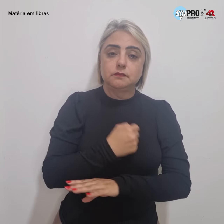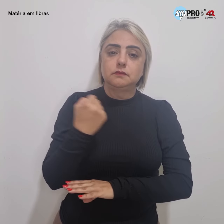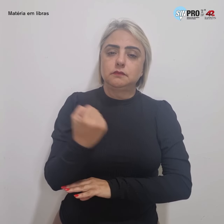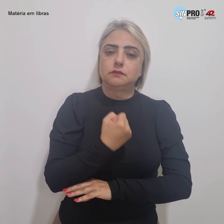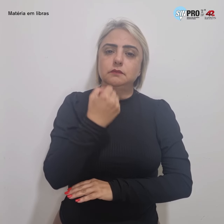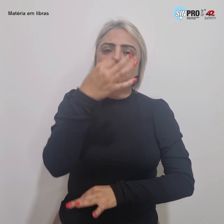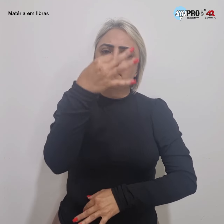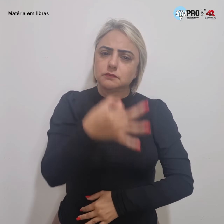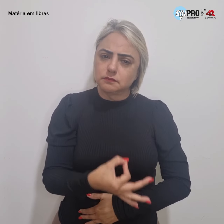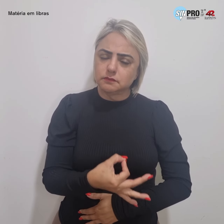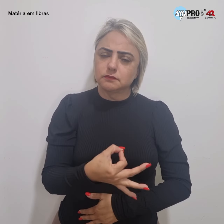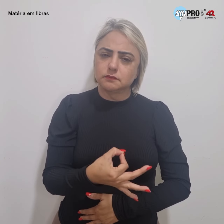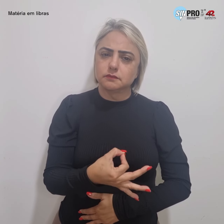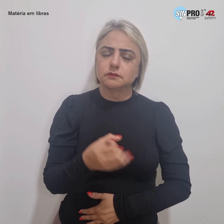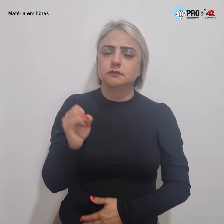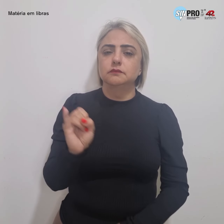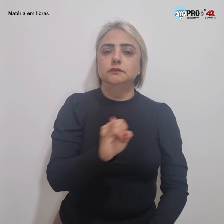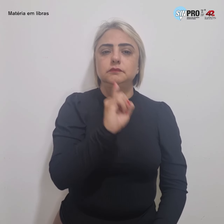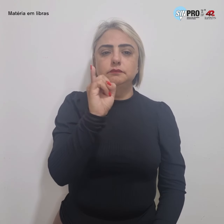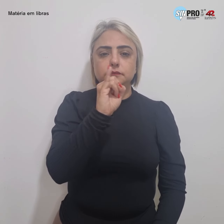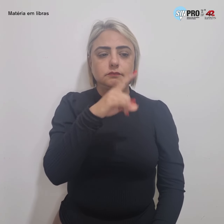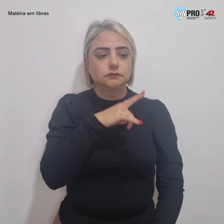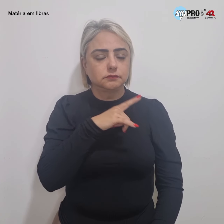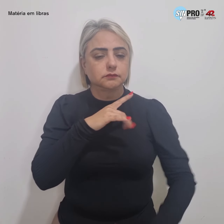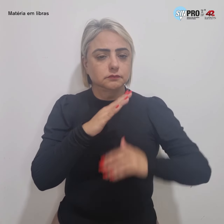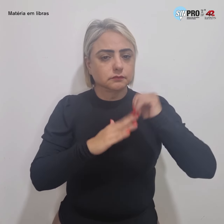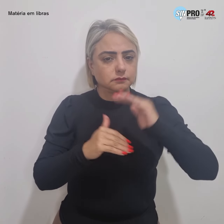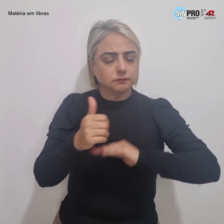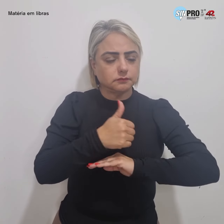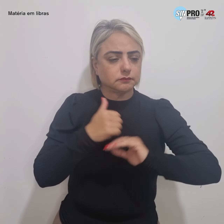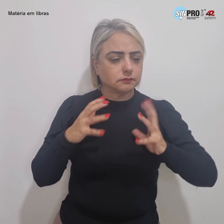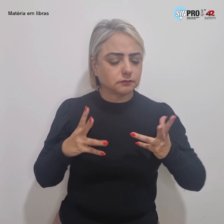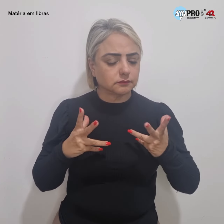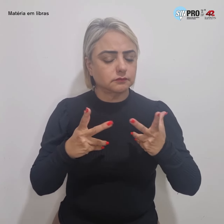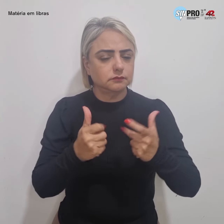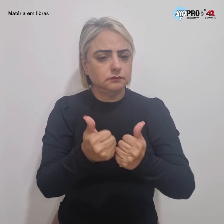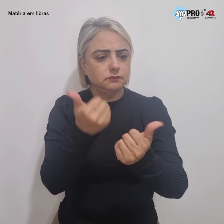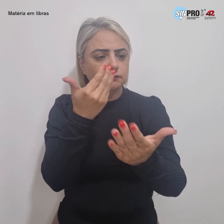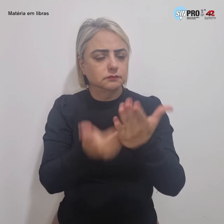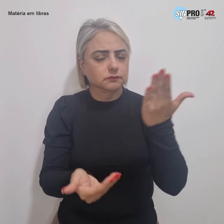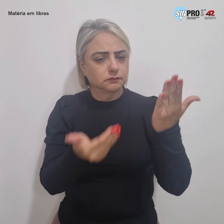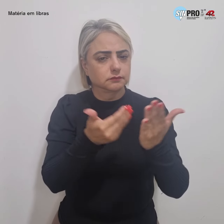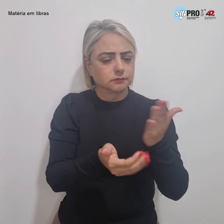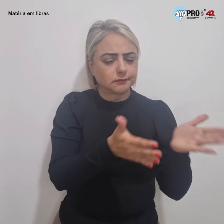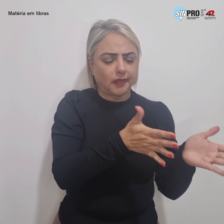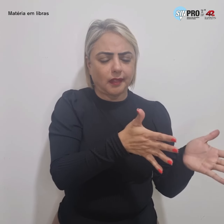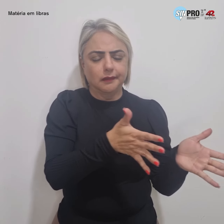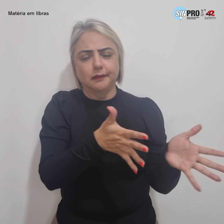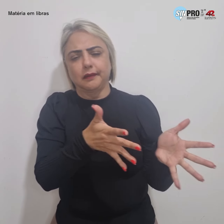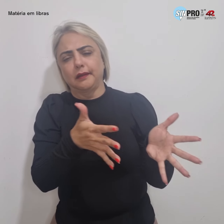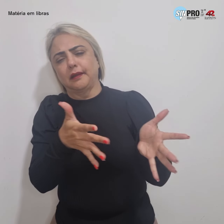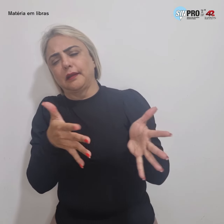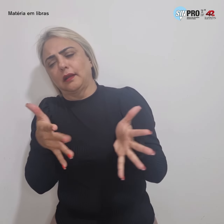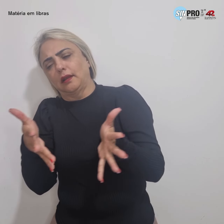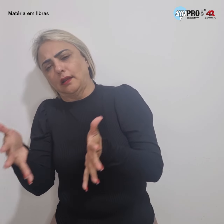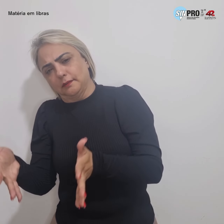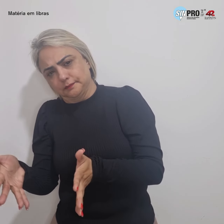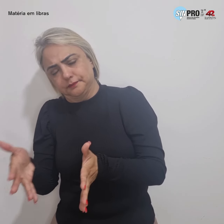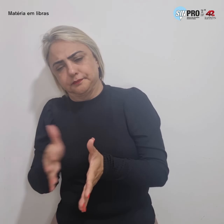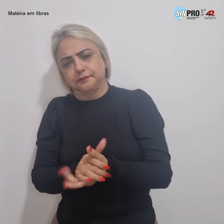justa pela importância que tem e por todas as perdas que tiveram ao longo dos últimos anos,